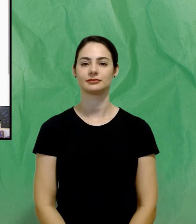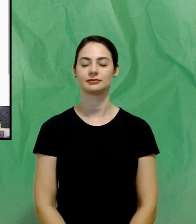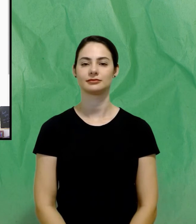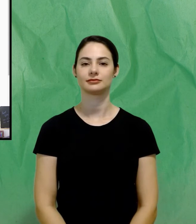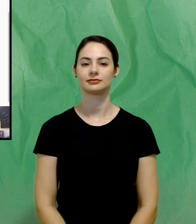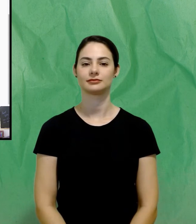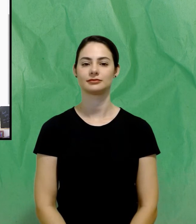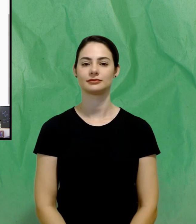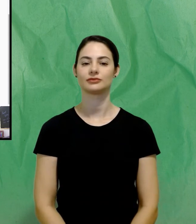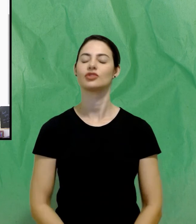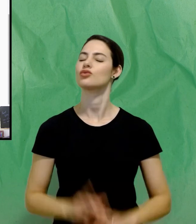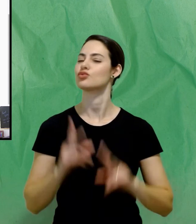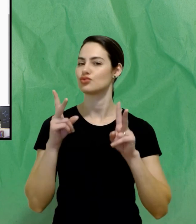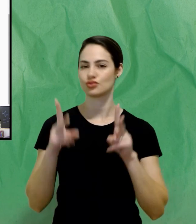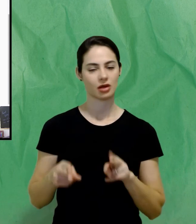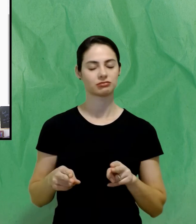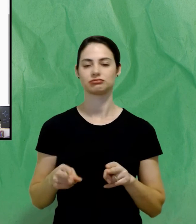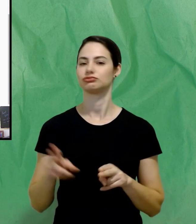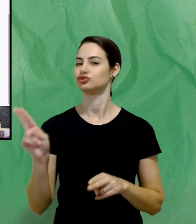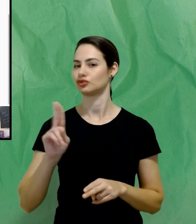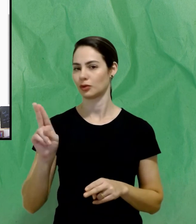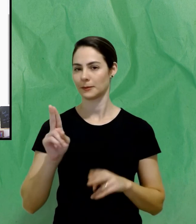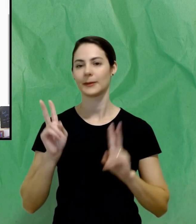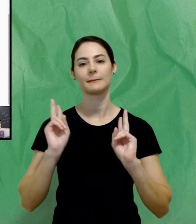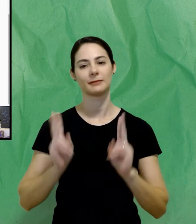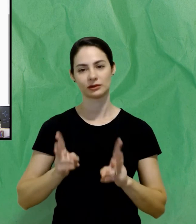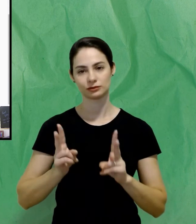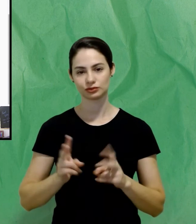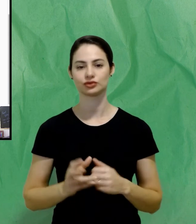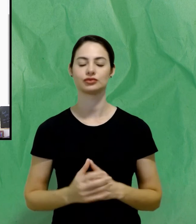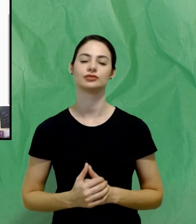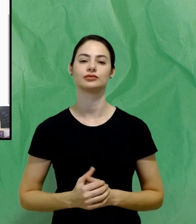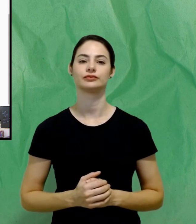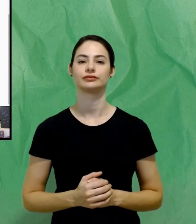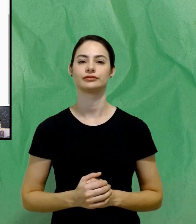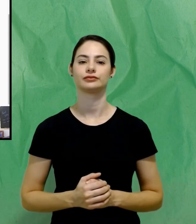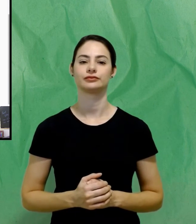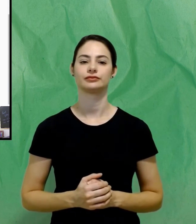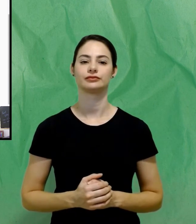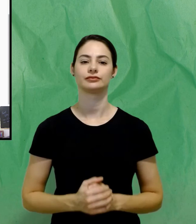Vou criar da mesma forma, mesmo nome, vou registrar esse app aqui.